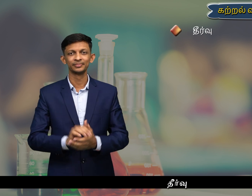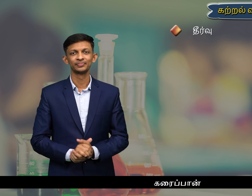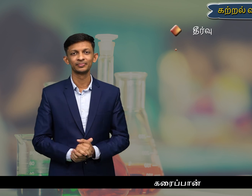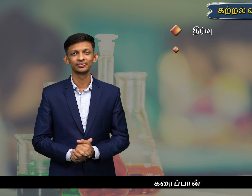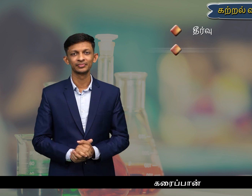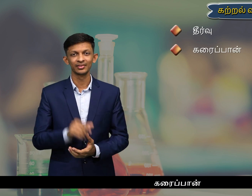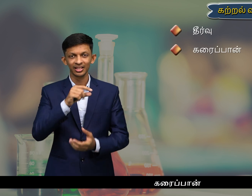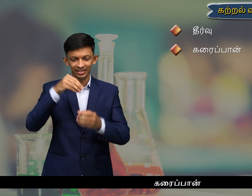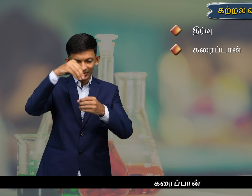கரைப்பான்,